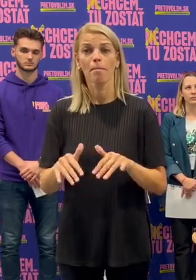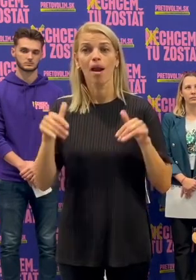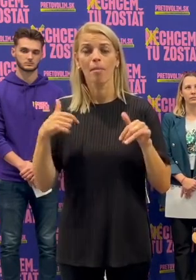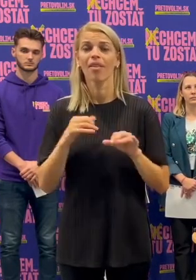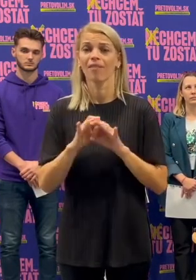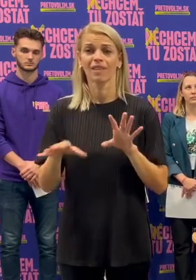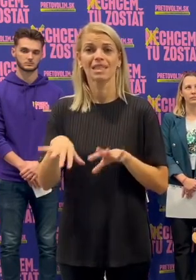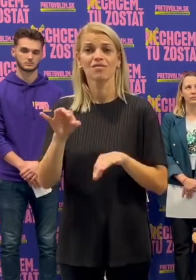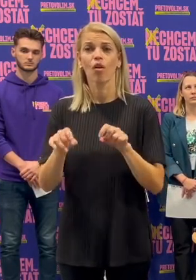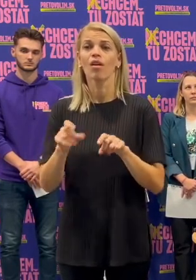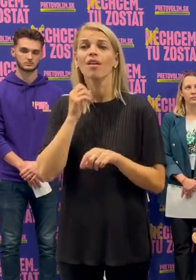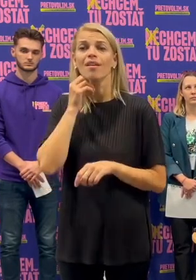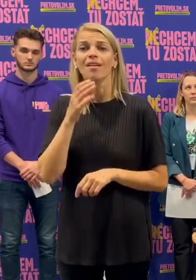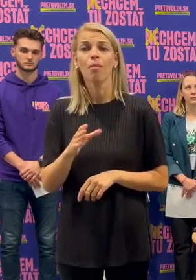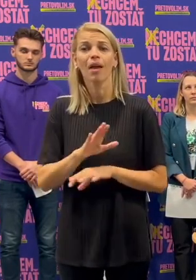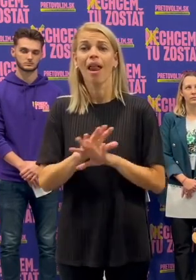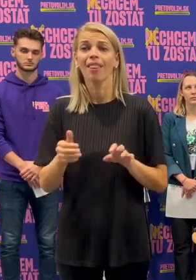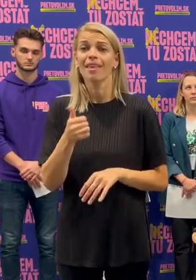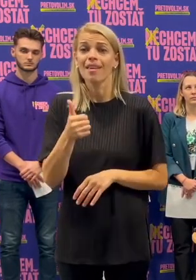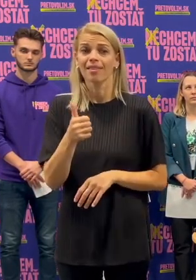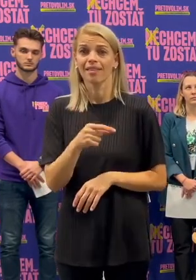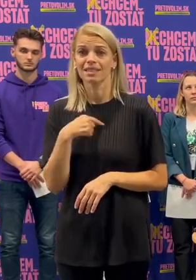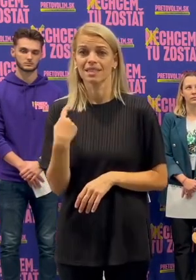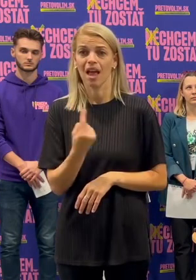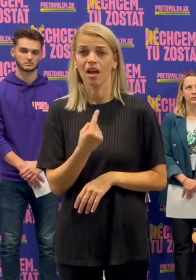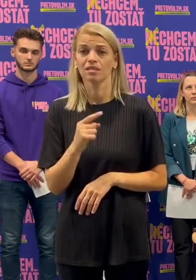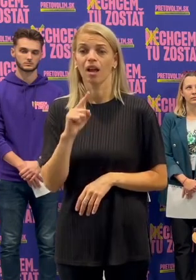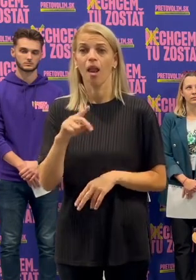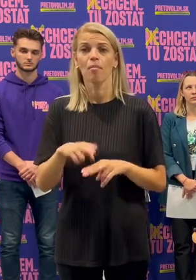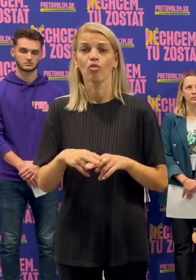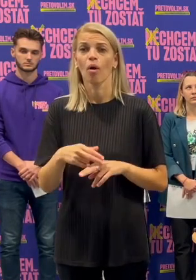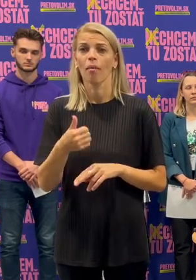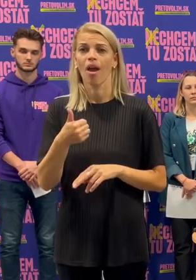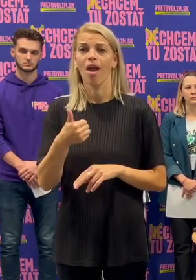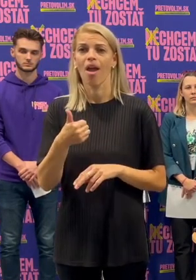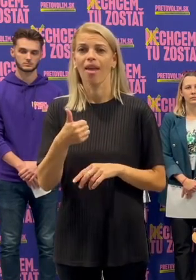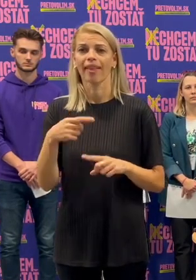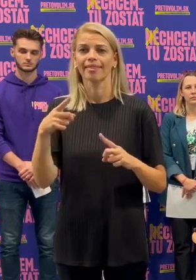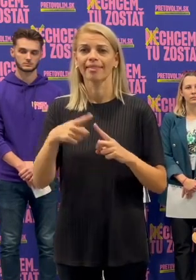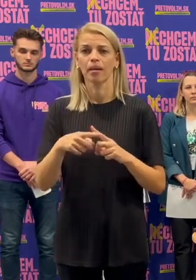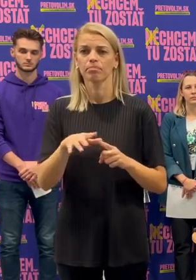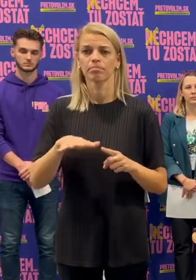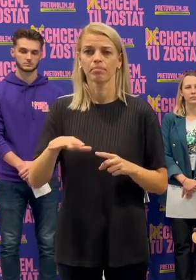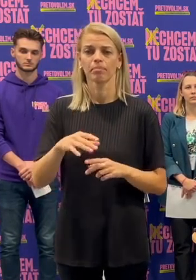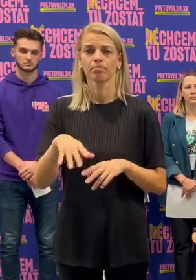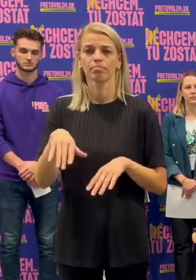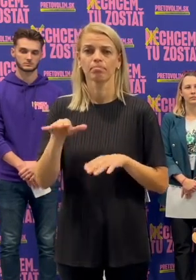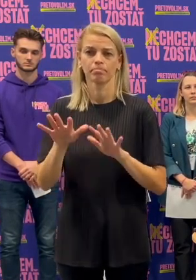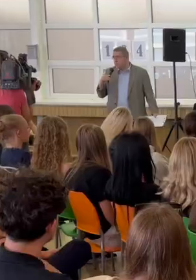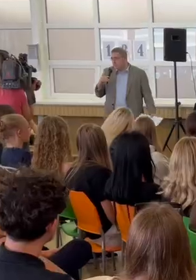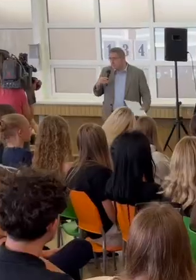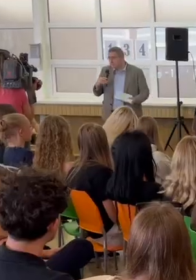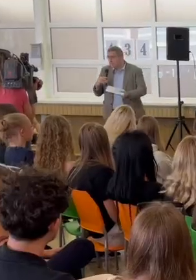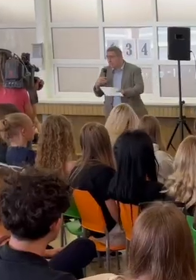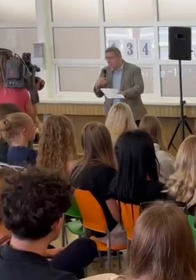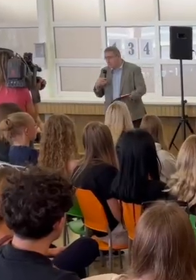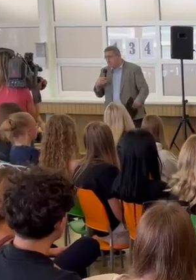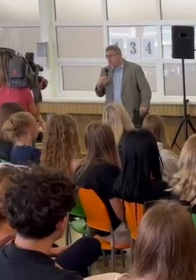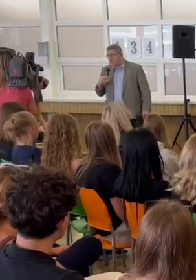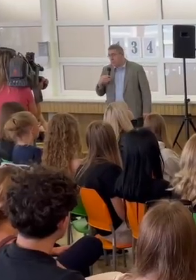aj keby išiel hlasovať, čo je len jeden z nás, iba že ten parlament by bol jednofarebný. Čiže snažíme sa vyvrátiť argument,